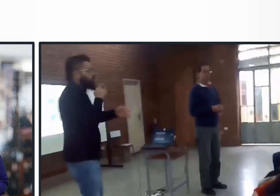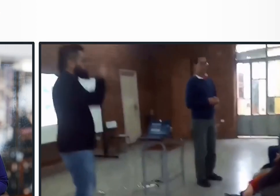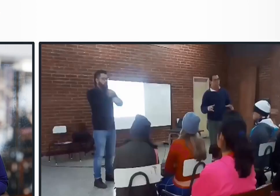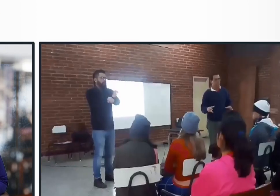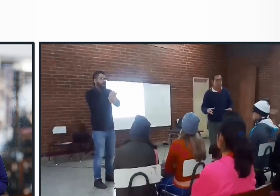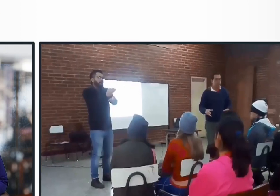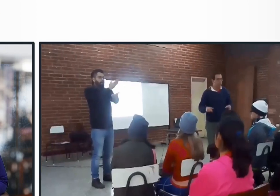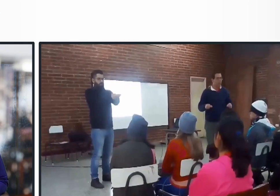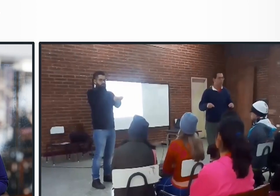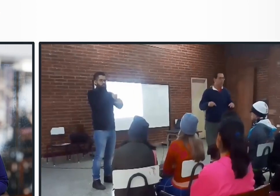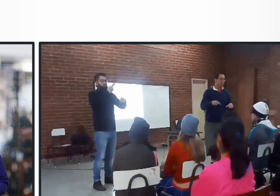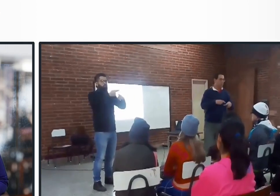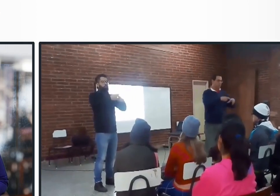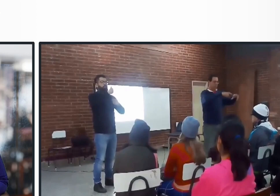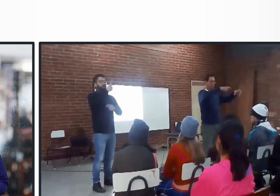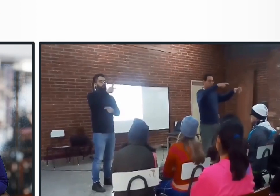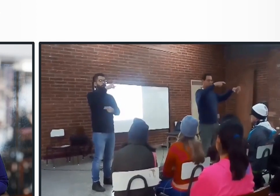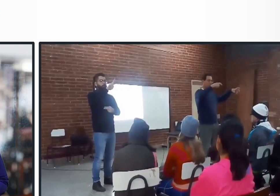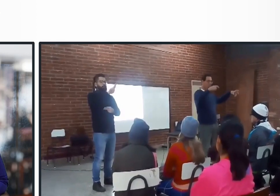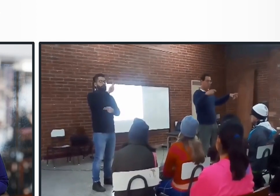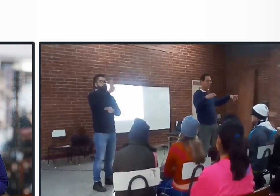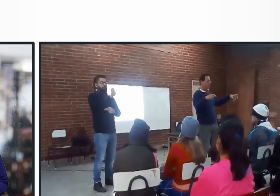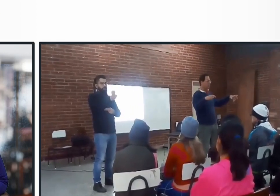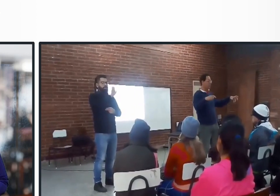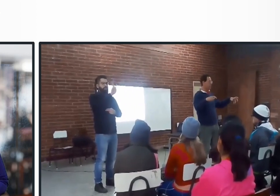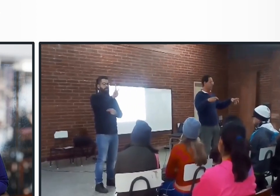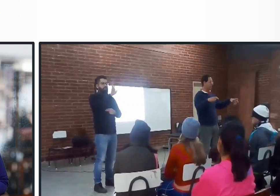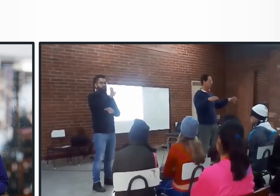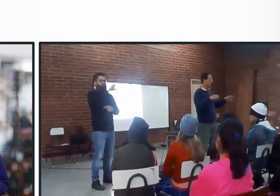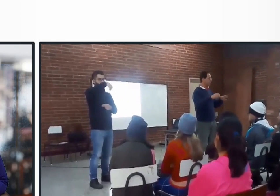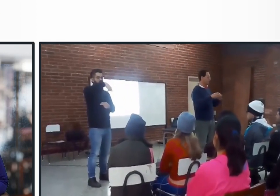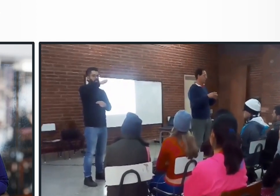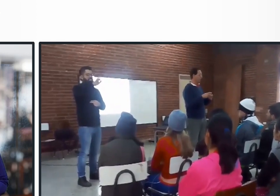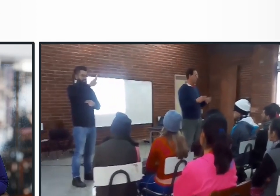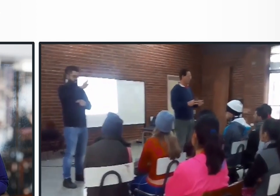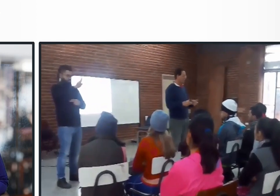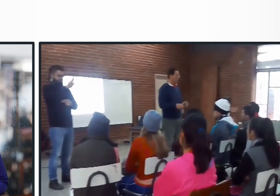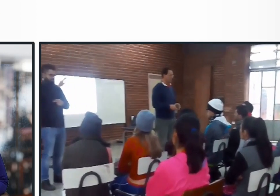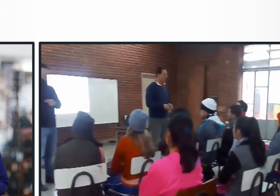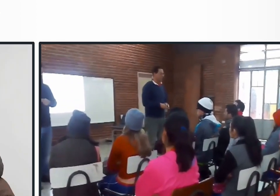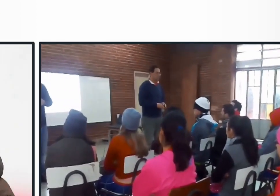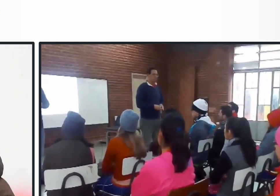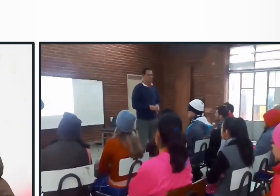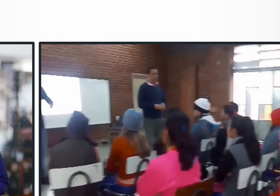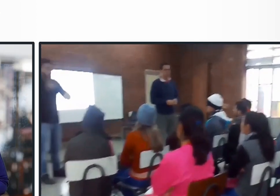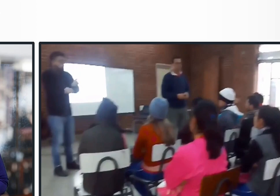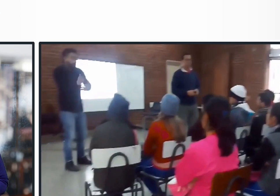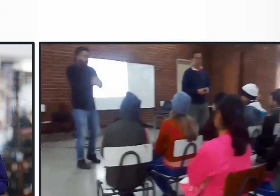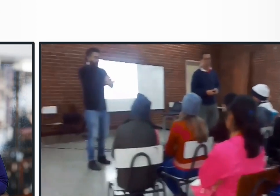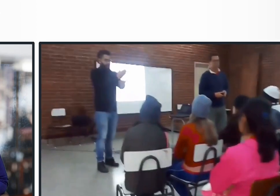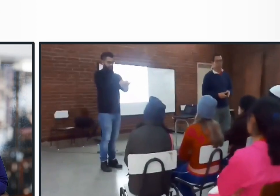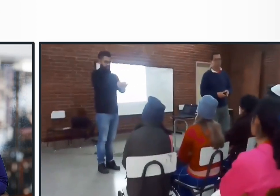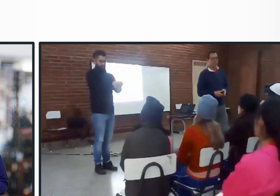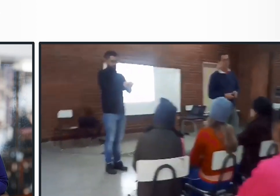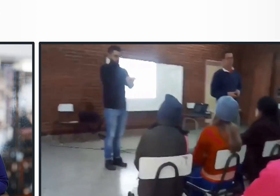tema de la discapacidad era como algo no muy notorio, no se hablaba mucho de